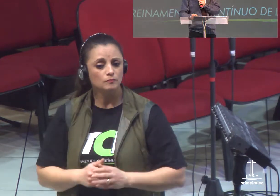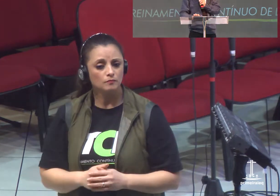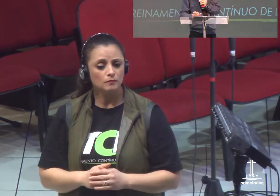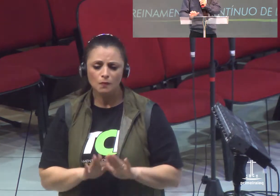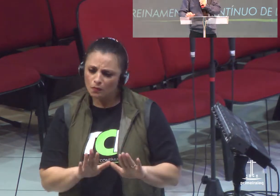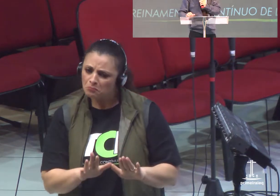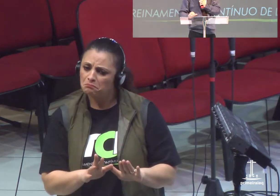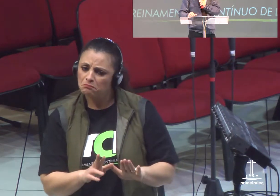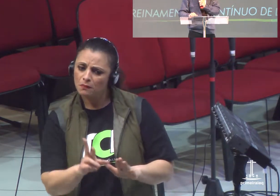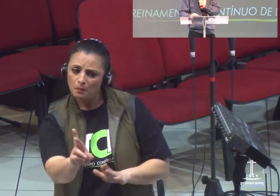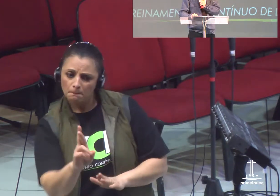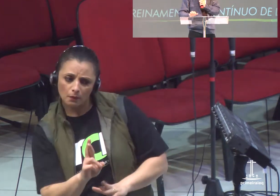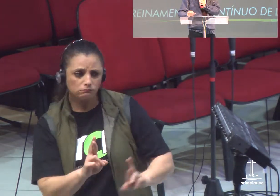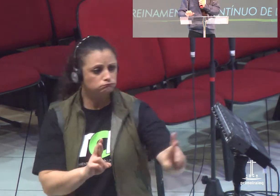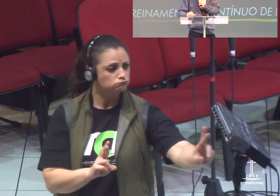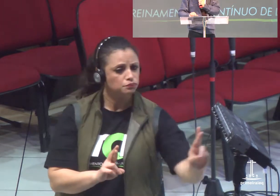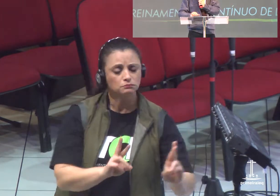Olha, gente, respostas muito